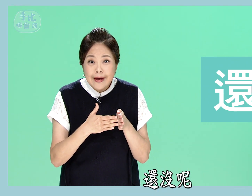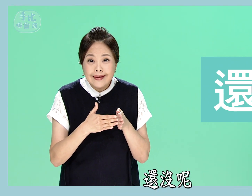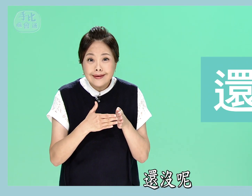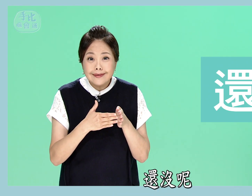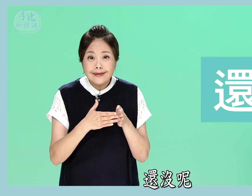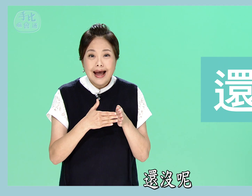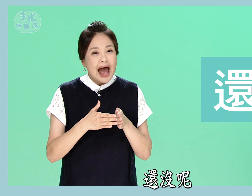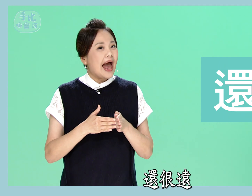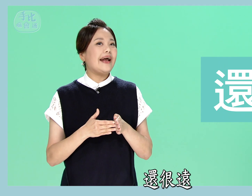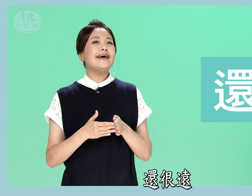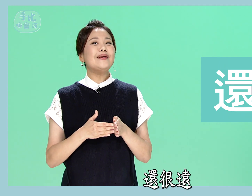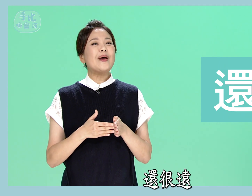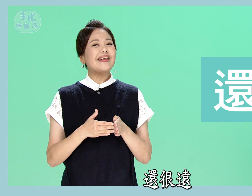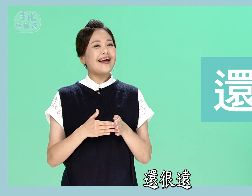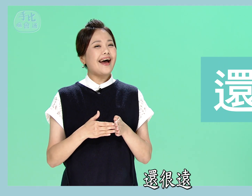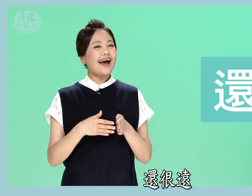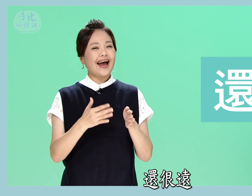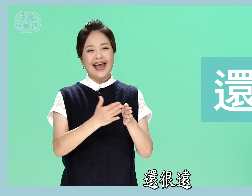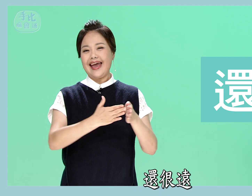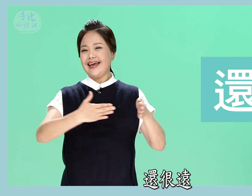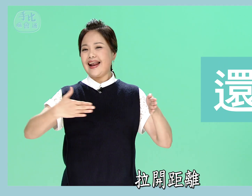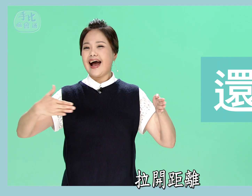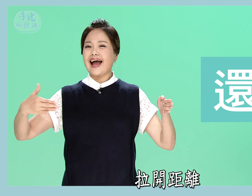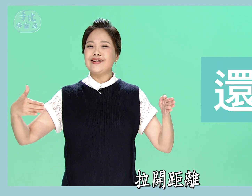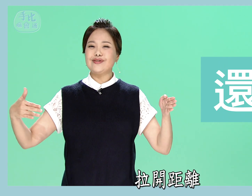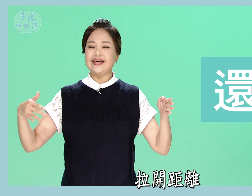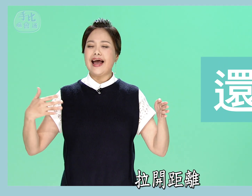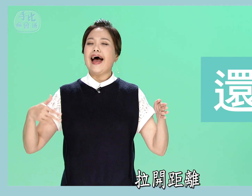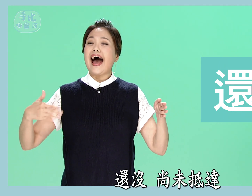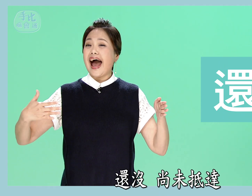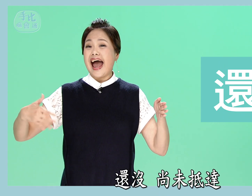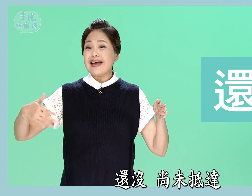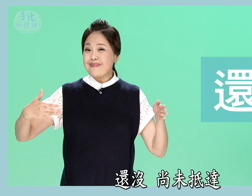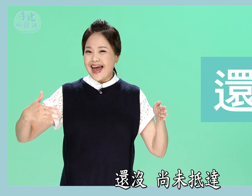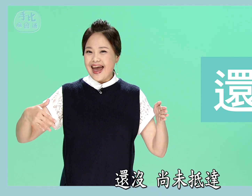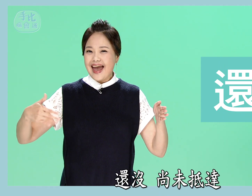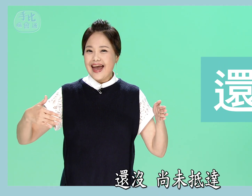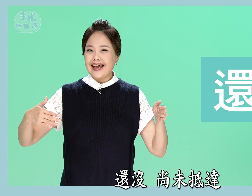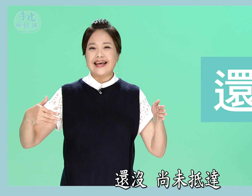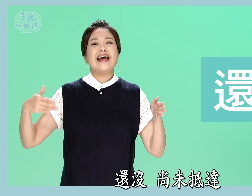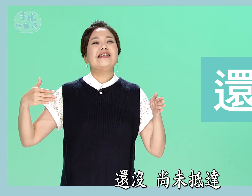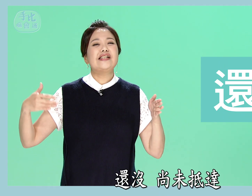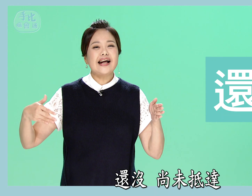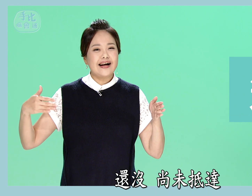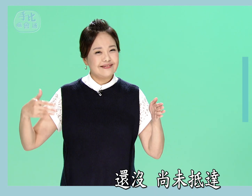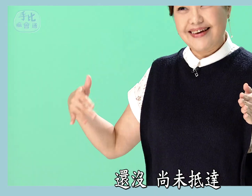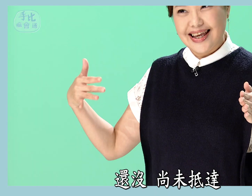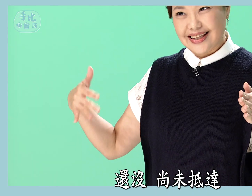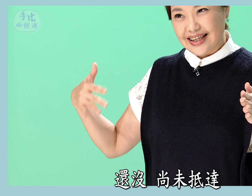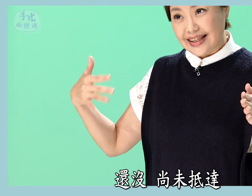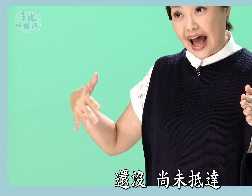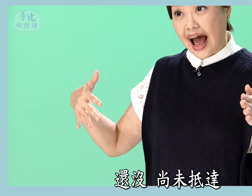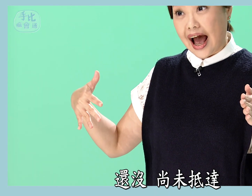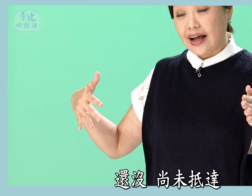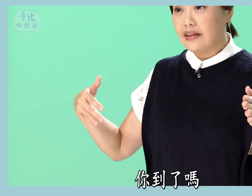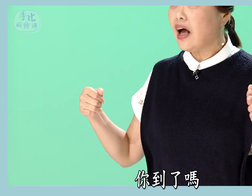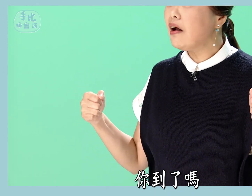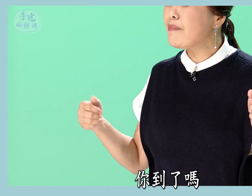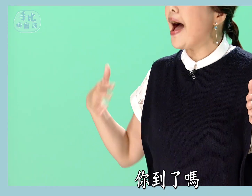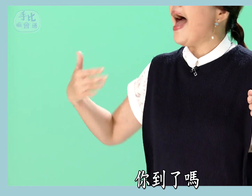呢，还很远呢。拉开距离，还没，尚未抵达。你到了吗？